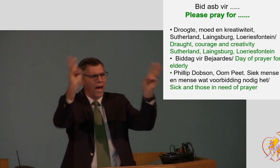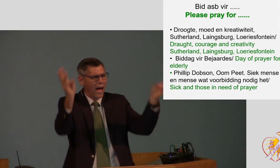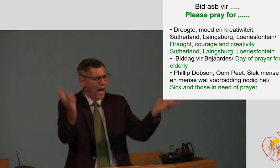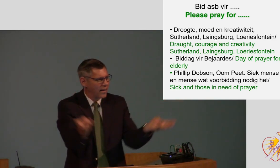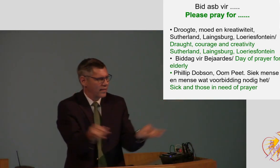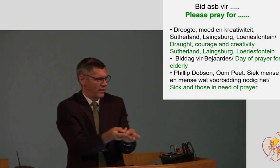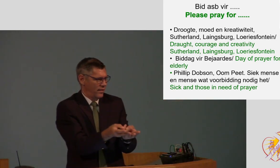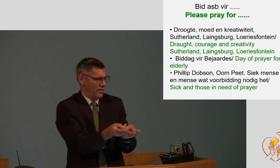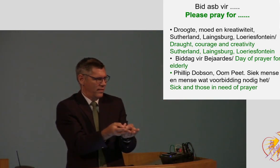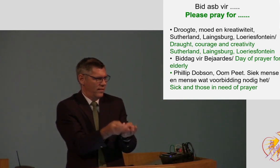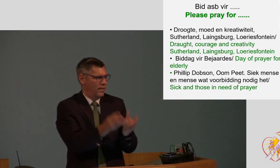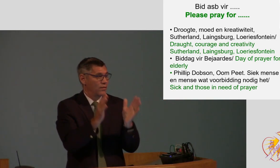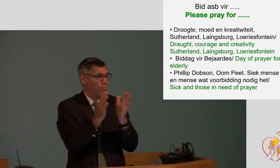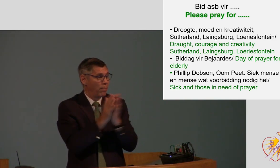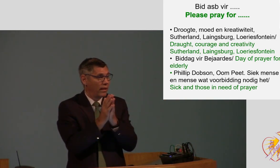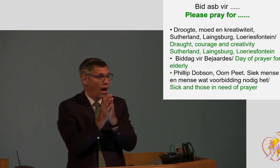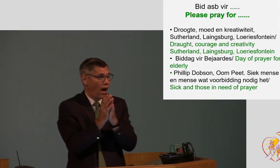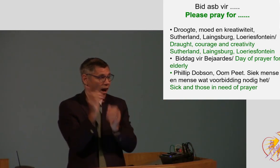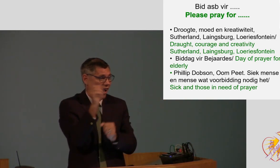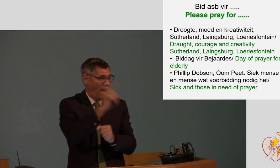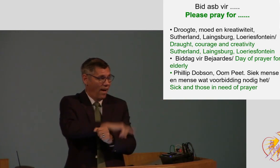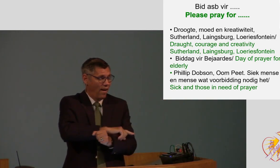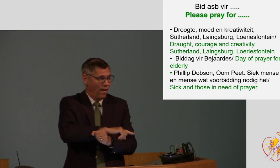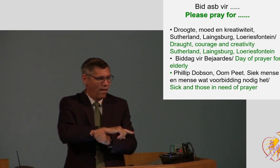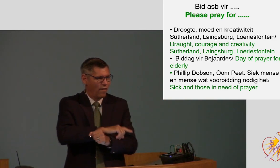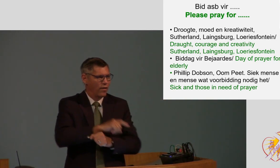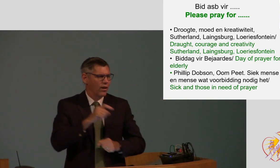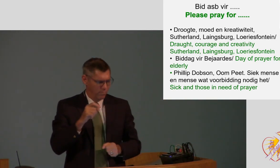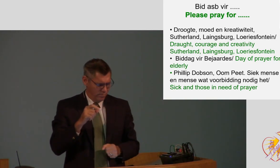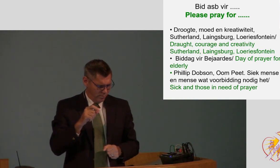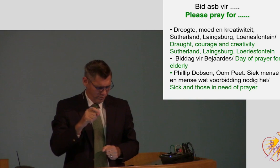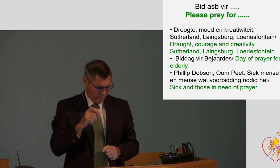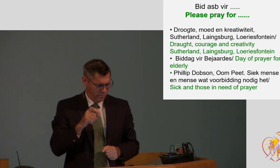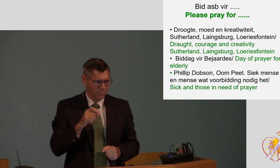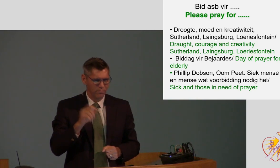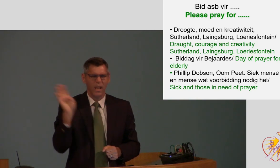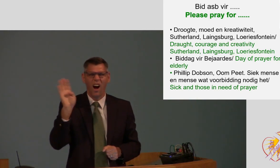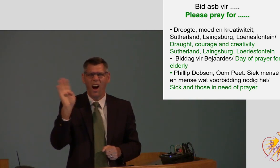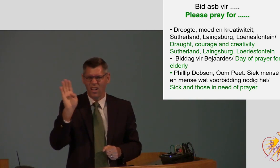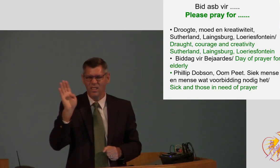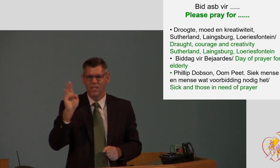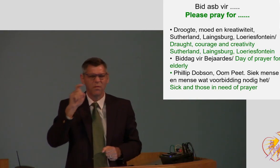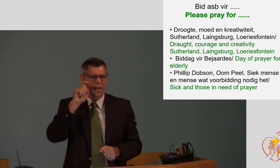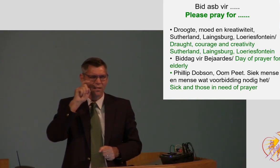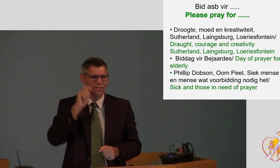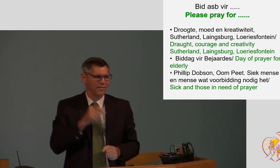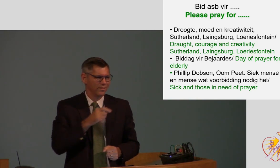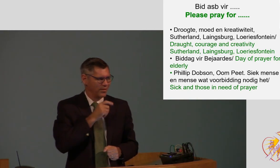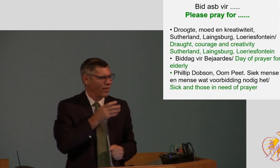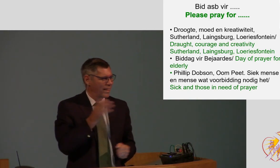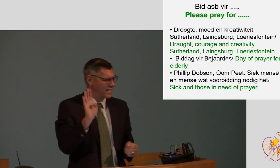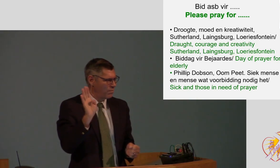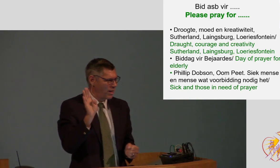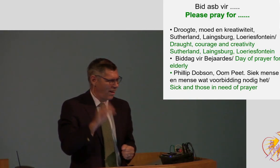wêreld, is biddag vir bejaardes. Nou wat is 'n bejaarde?